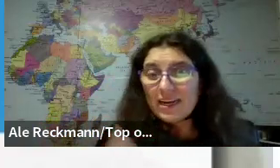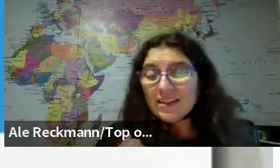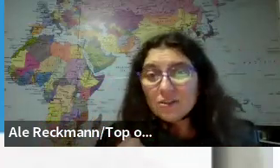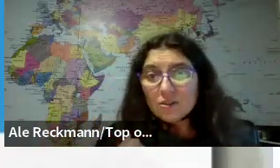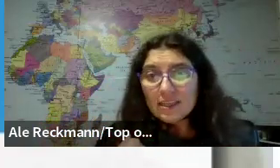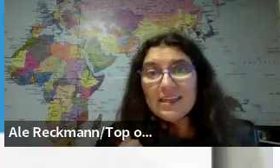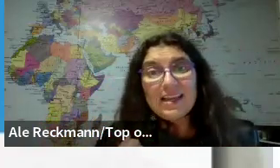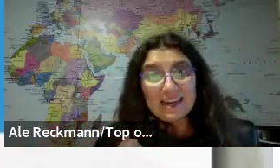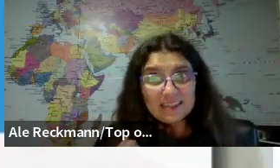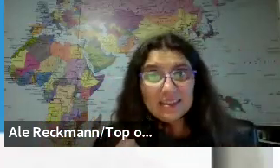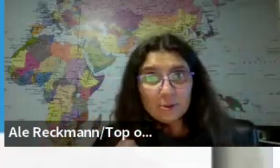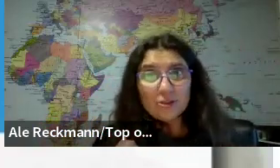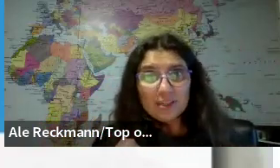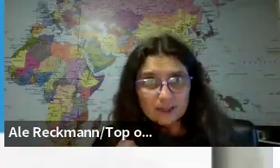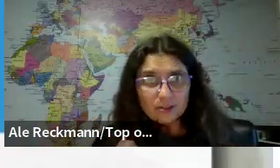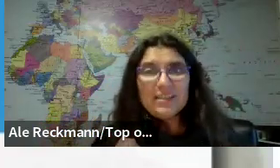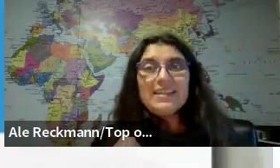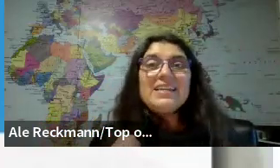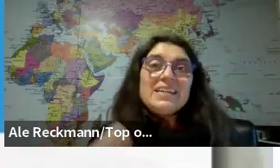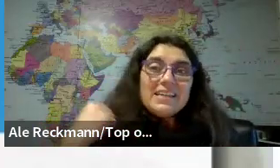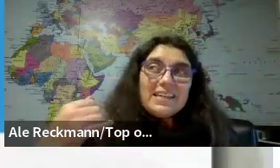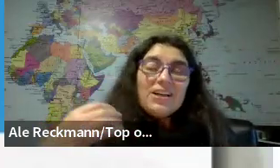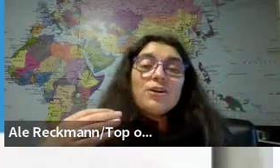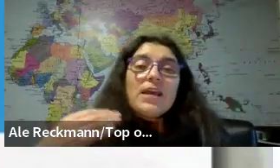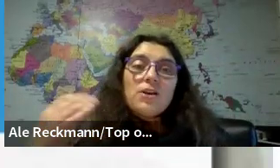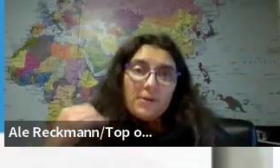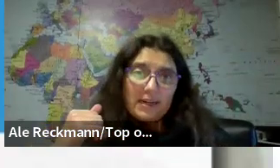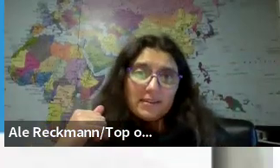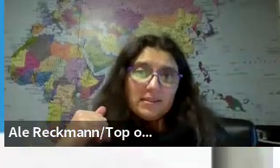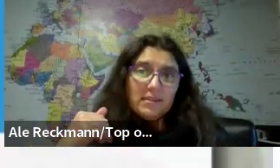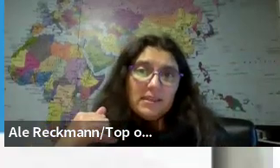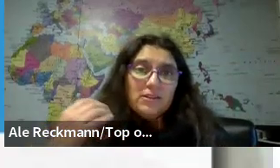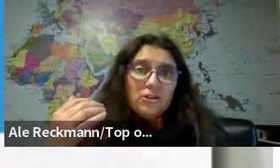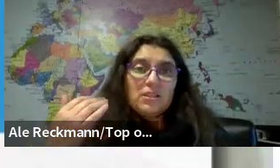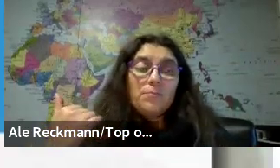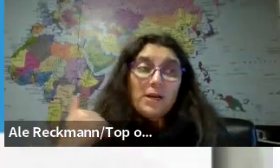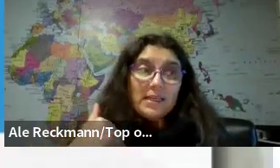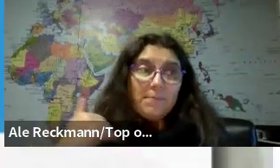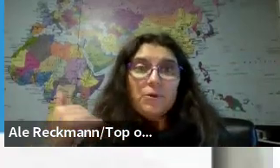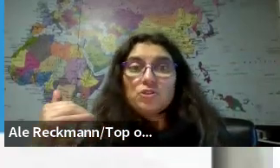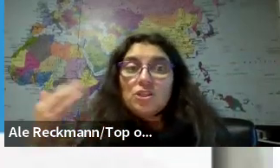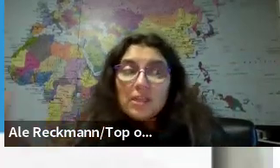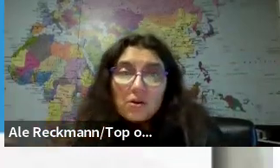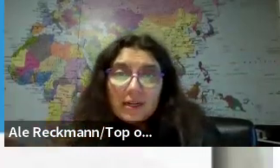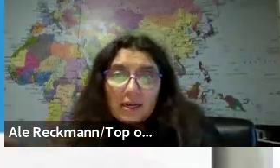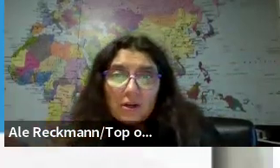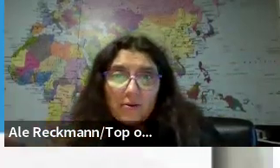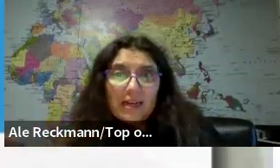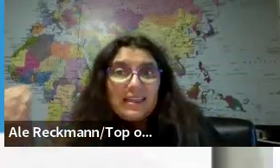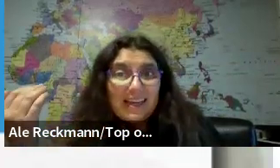considerar dentro del análisis de puesto de trabajo, los riesgos laborales. Entonces, por ejemplo, si yo tengo el riesgo laboral